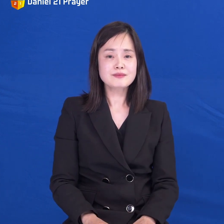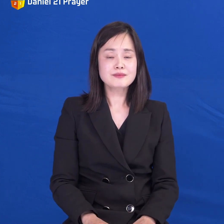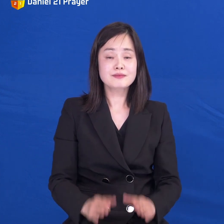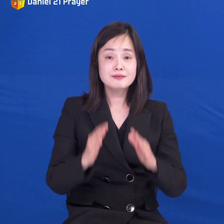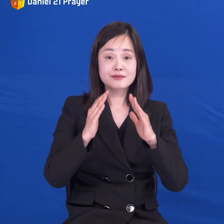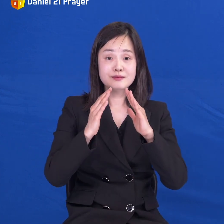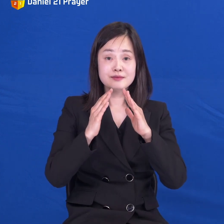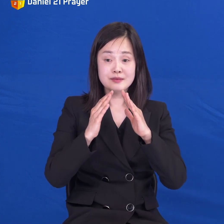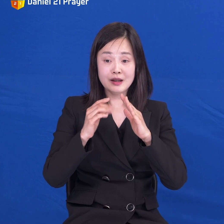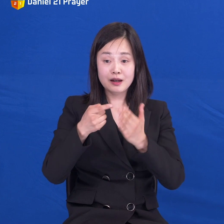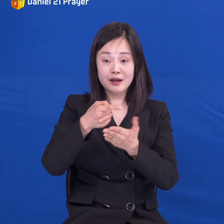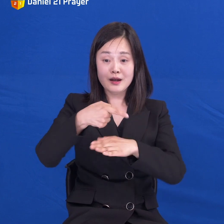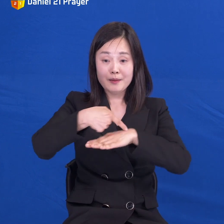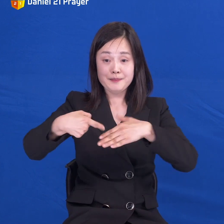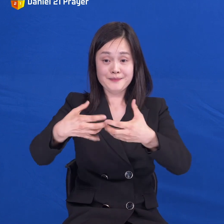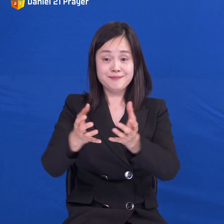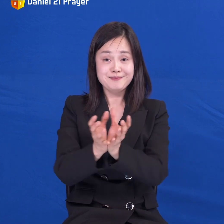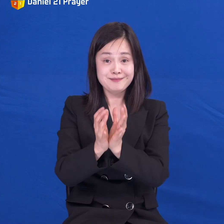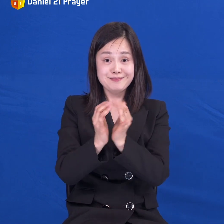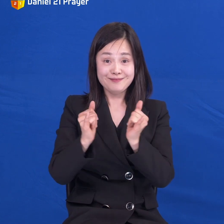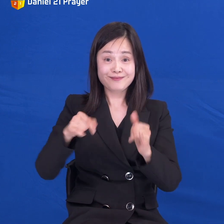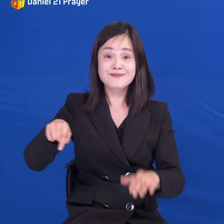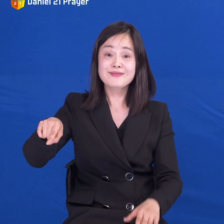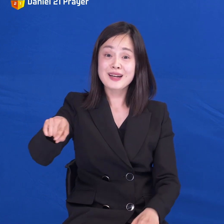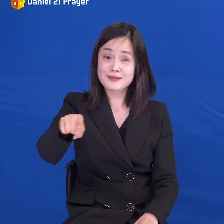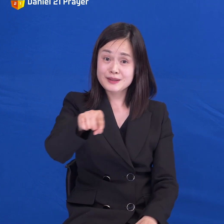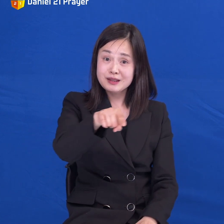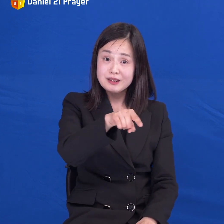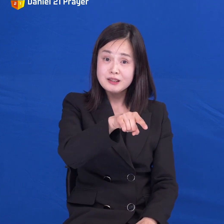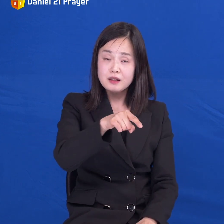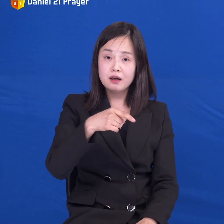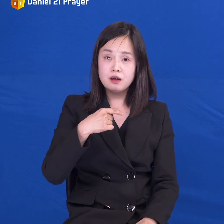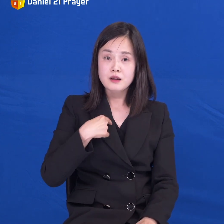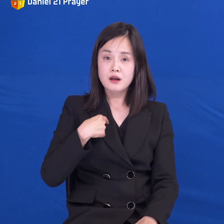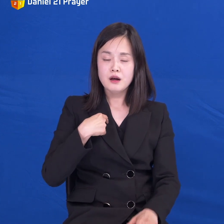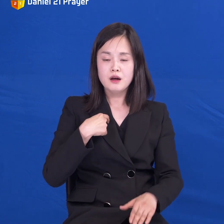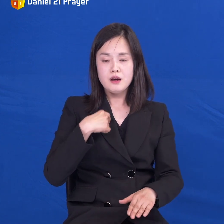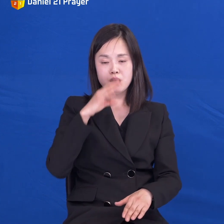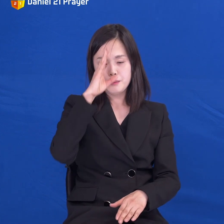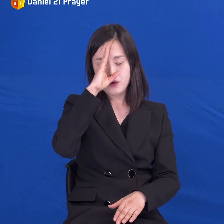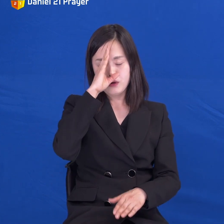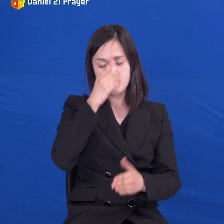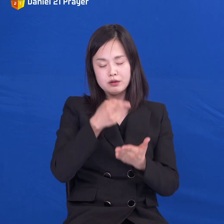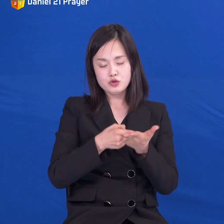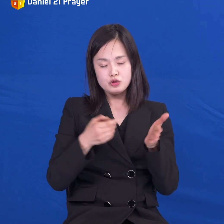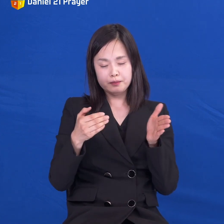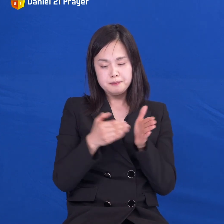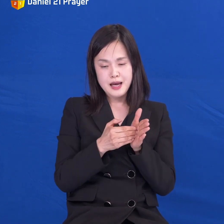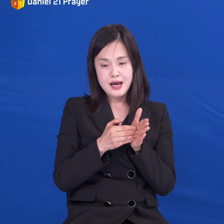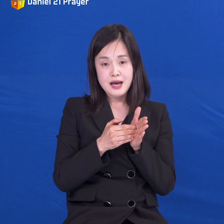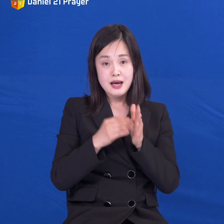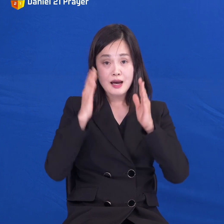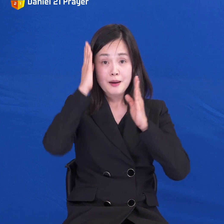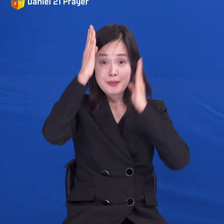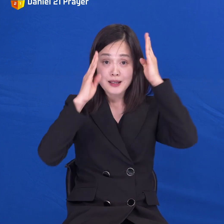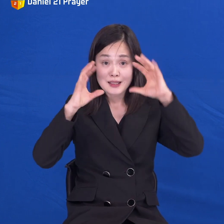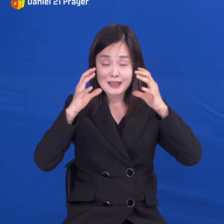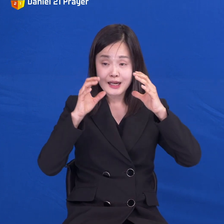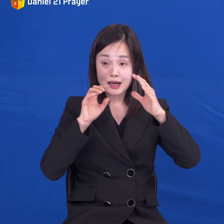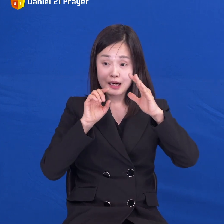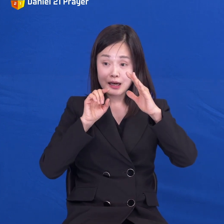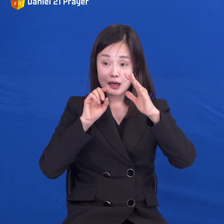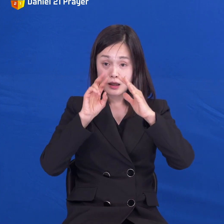먼저 정글에 풀을 엮은 돗자리를 가져오는 거예요. 이거 깔고 누라고. 그리고 교회로 오는